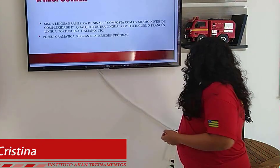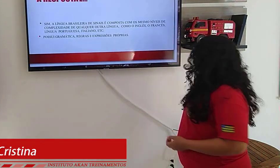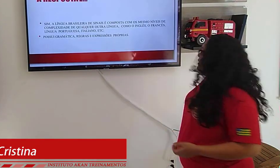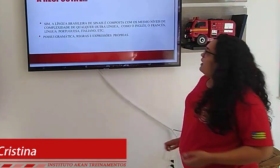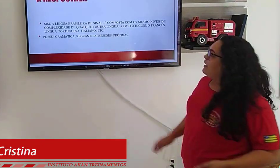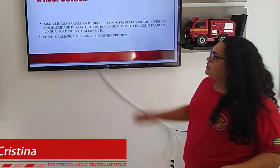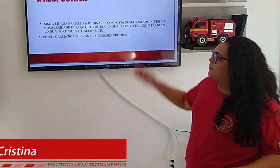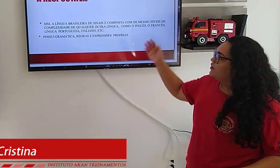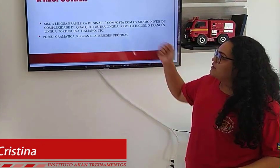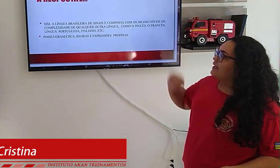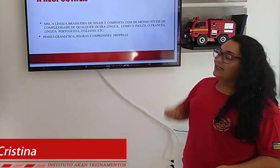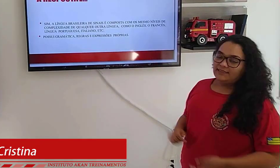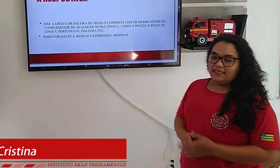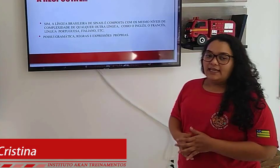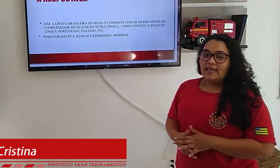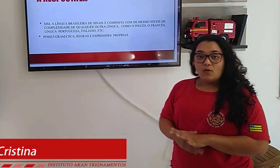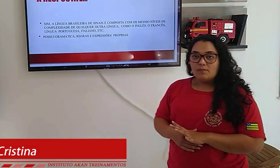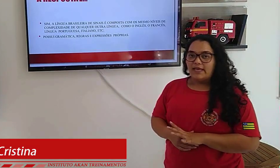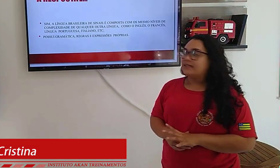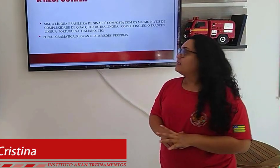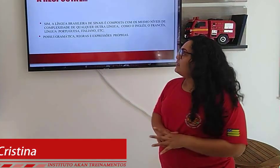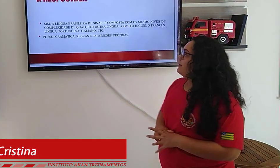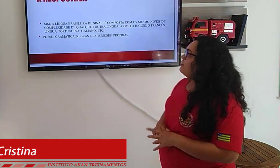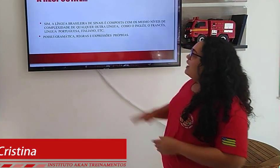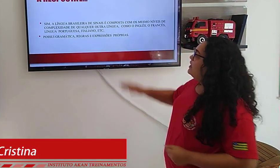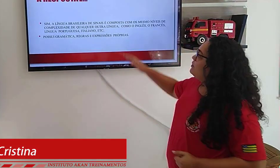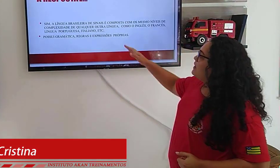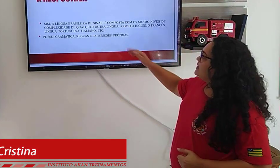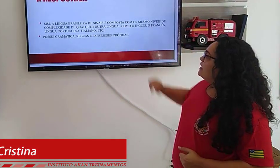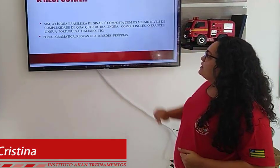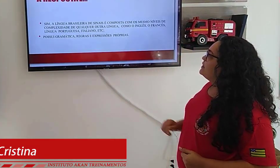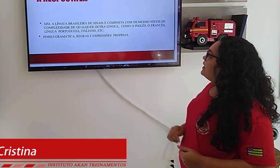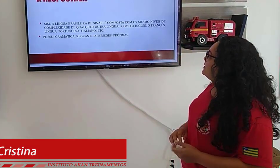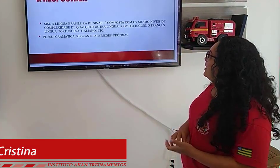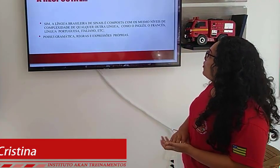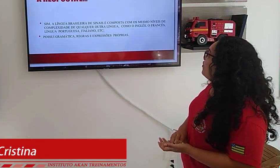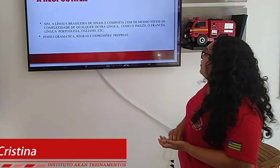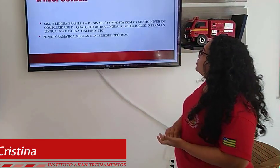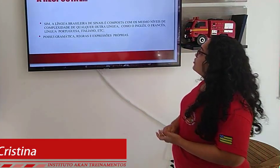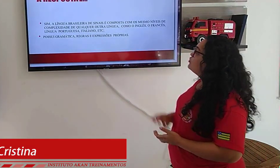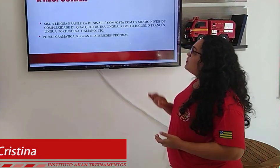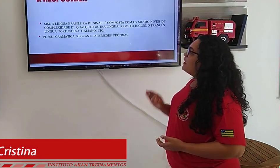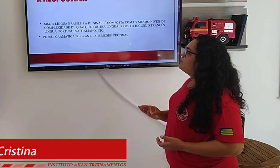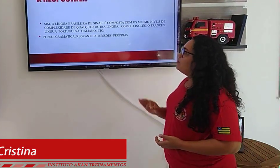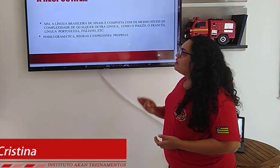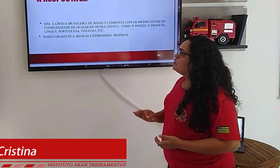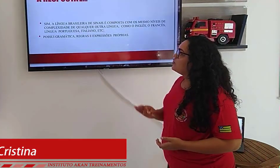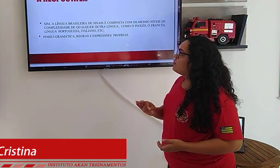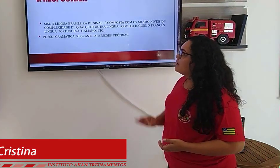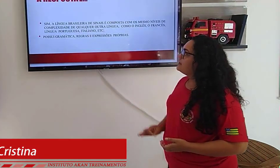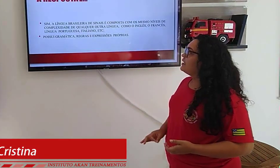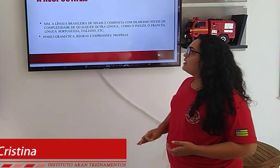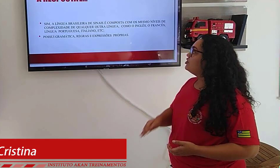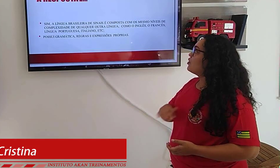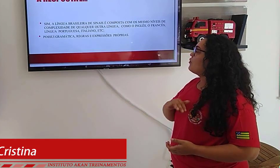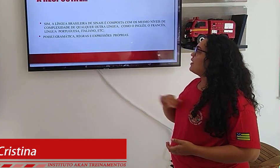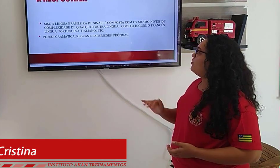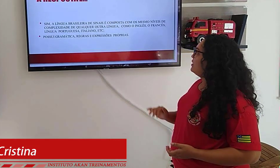A resposta é sim, ela é complexa, tá? A língua brasileira de sinais é composta com os mesmos níveis de complexidade de qualquer outra